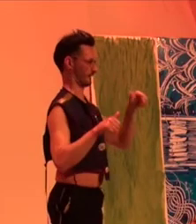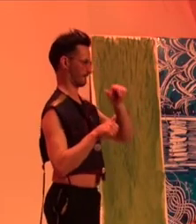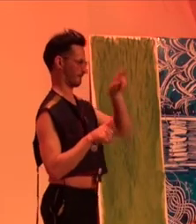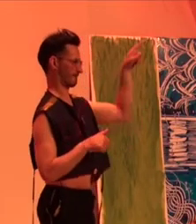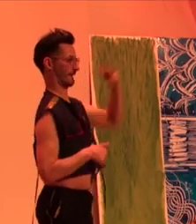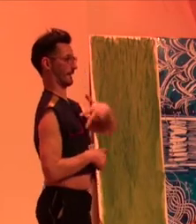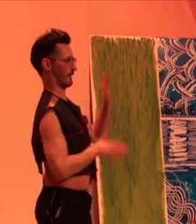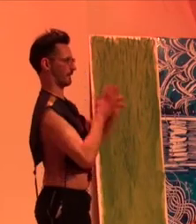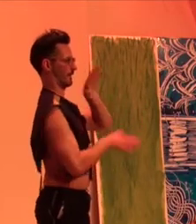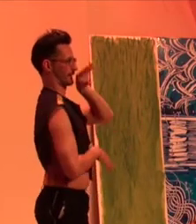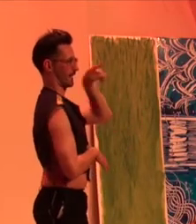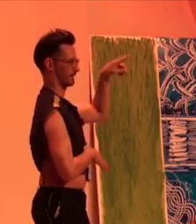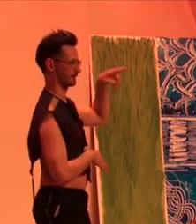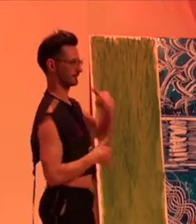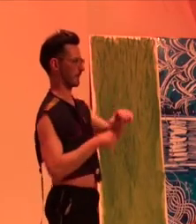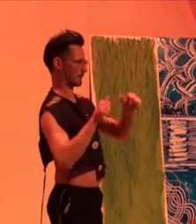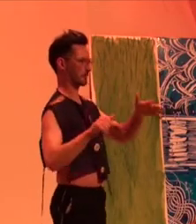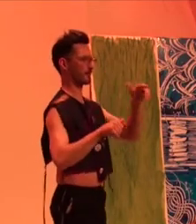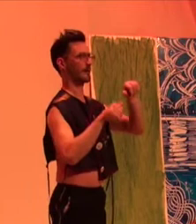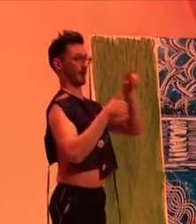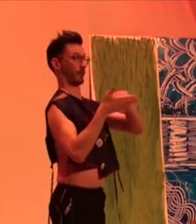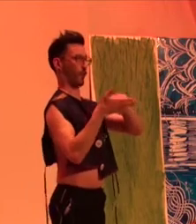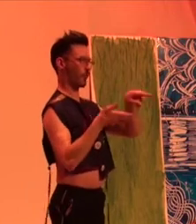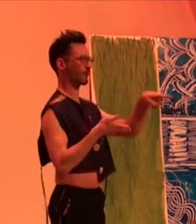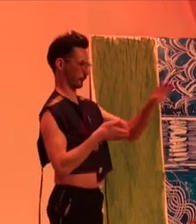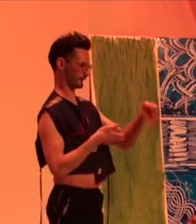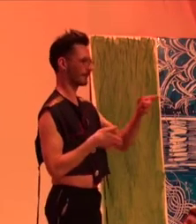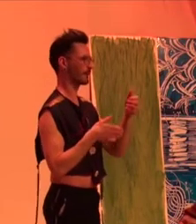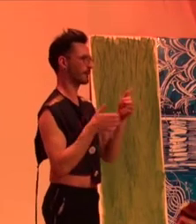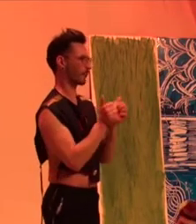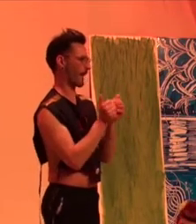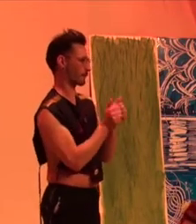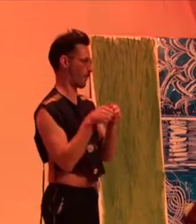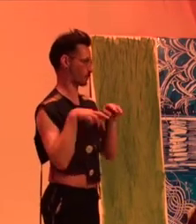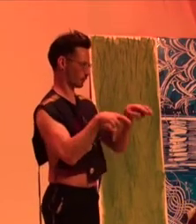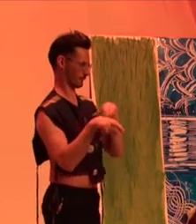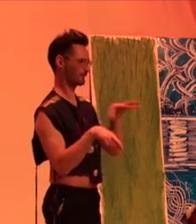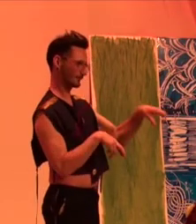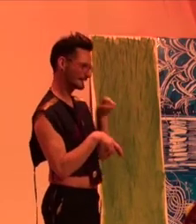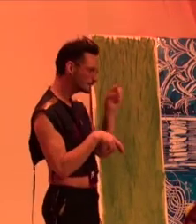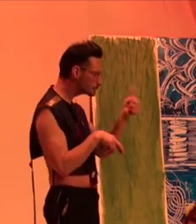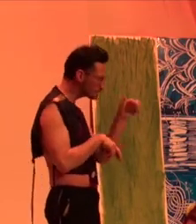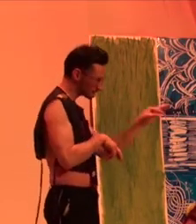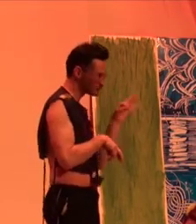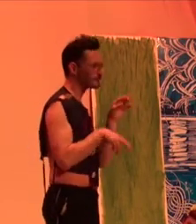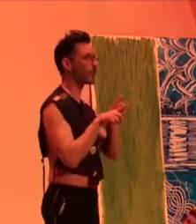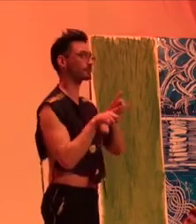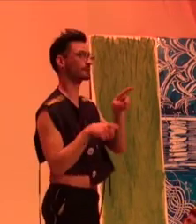Alors, c'est vrai qu'Andersen, cet auteur, effectivement, je me suis inspirée du Compagnon de route,